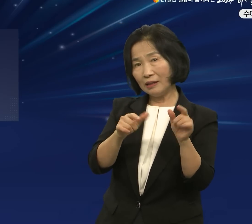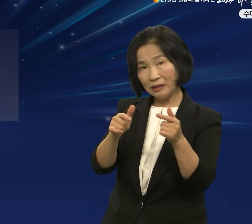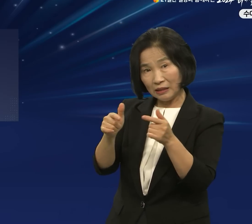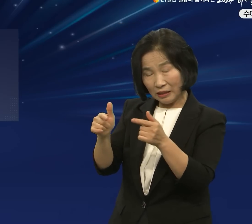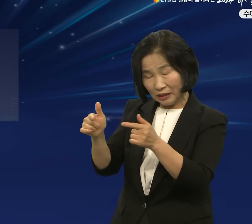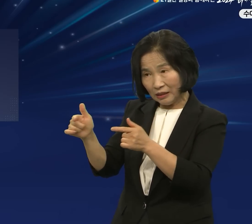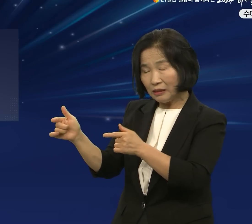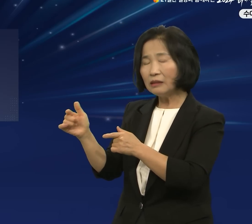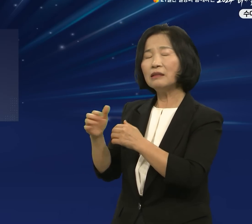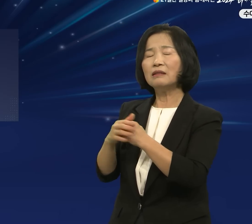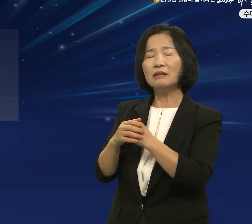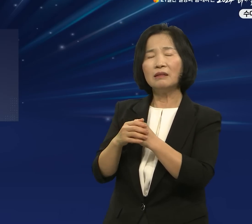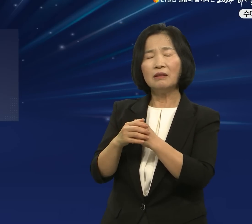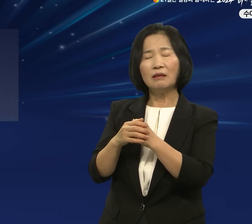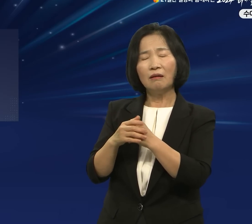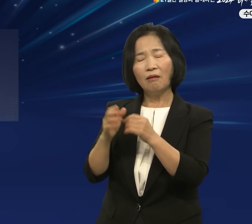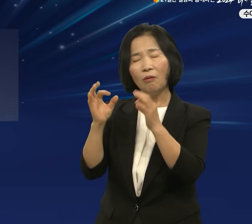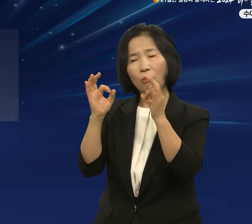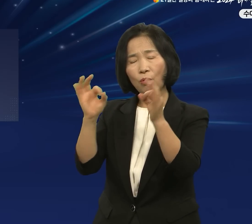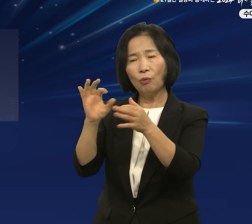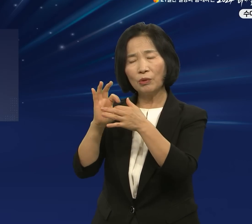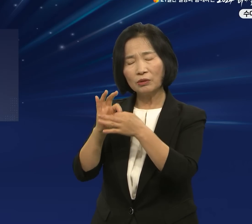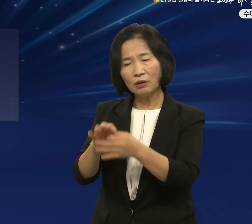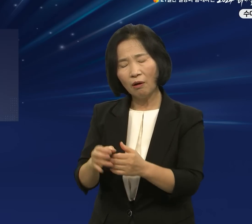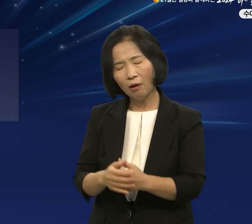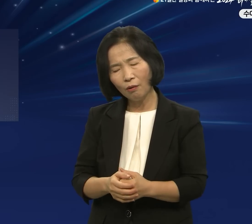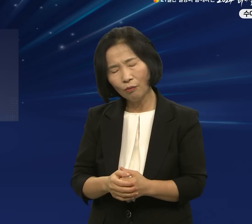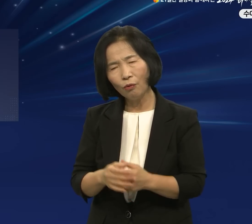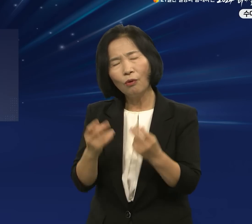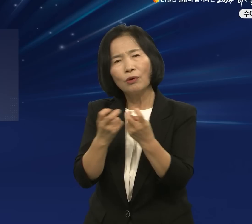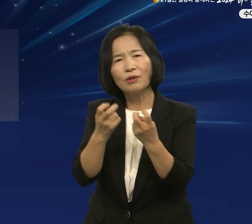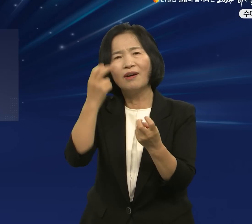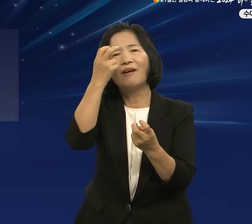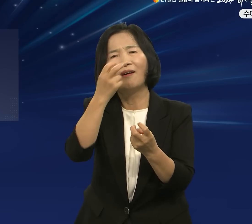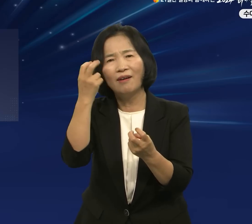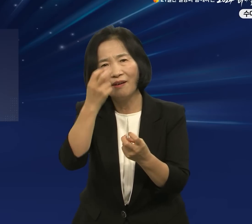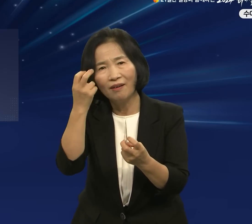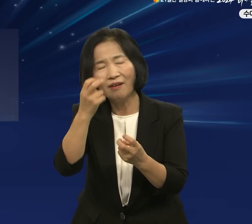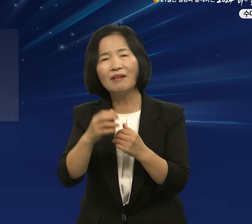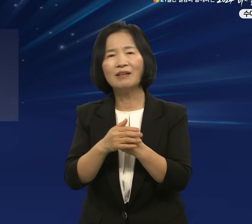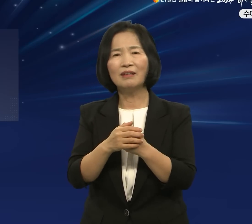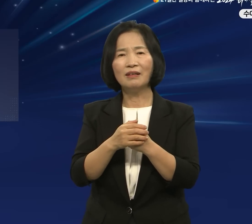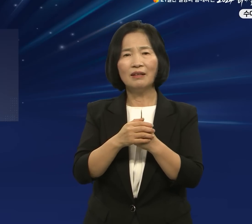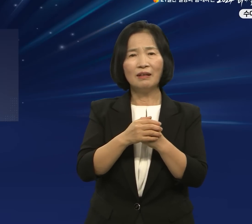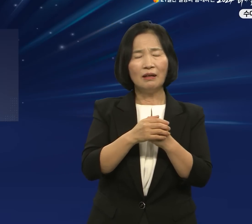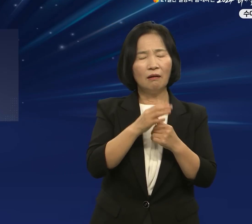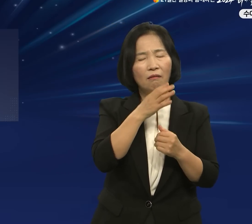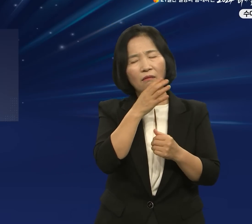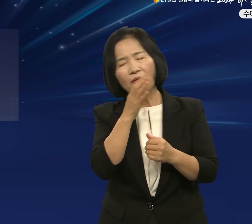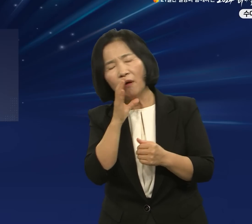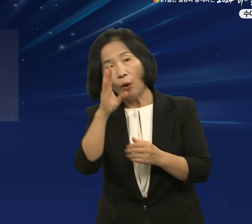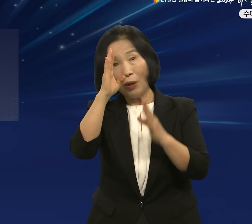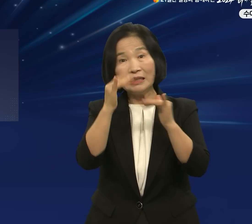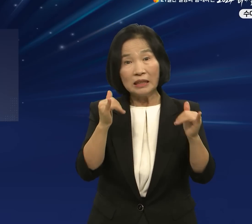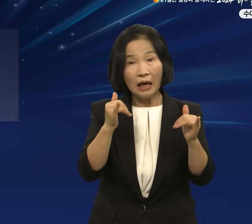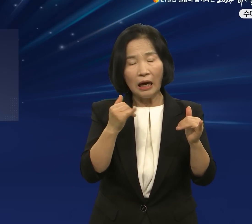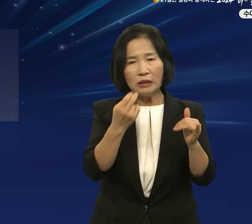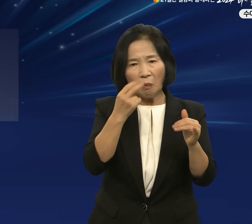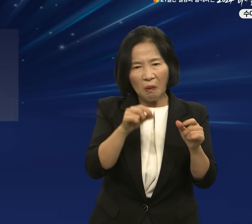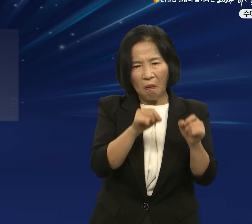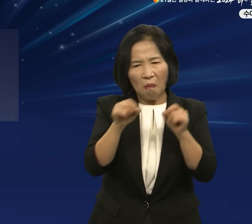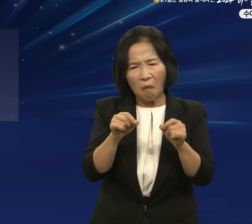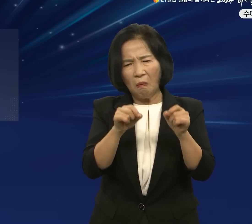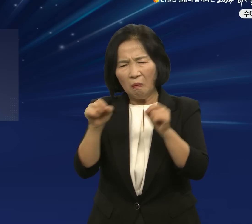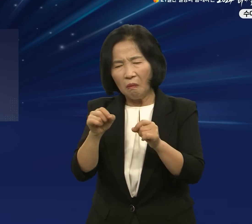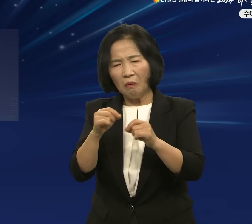안 하는데 이 농촌교회를 지켜만 보고 연명 목회 할 수는